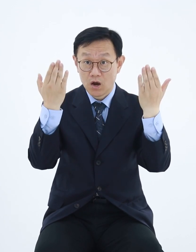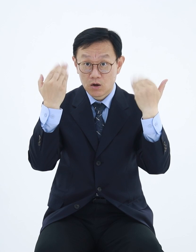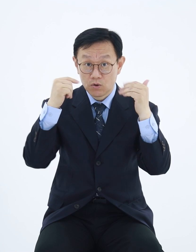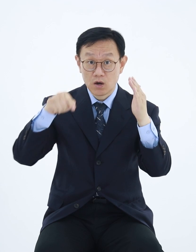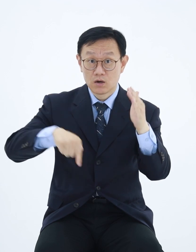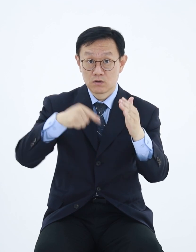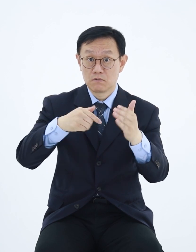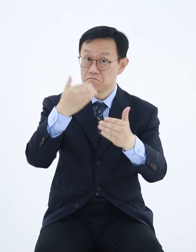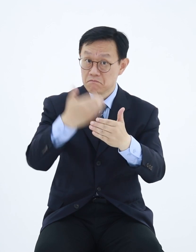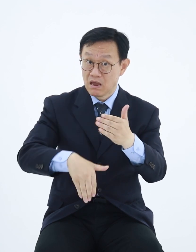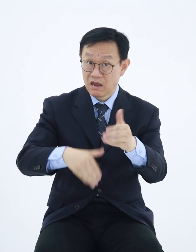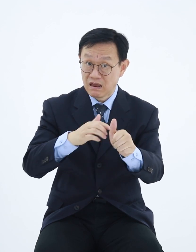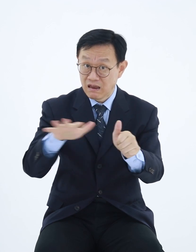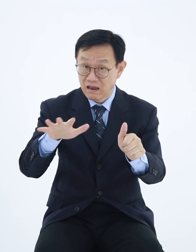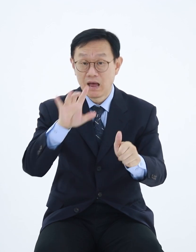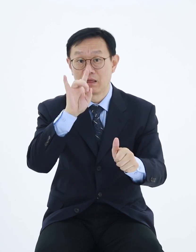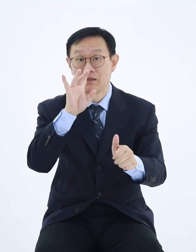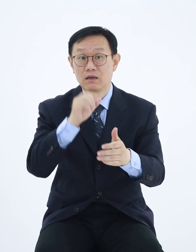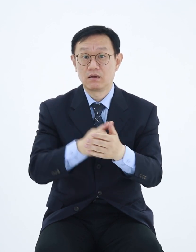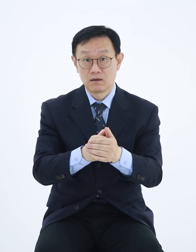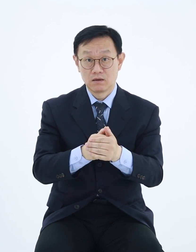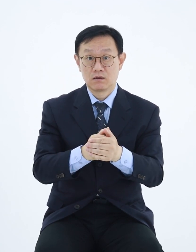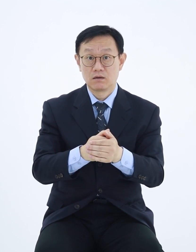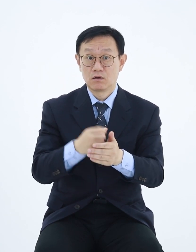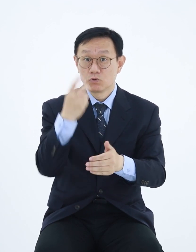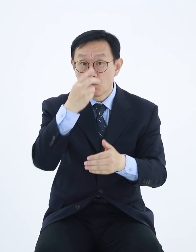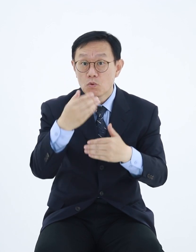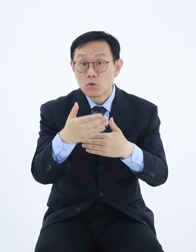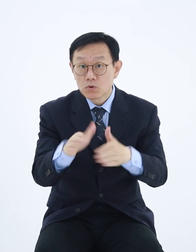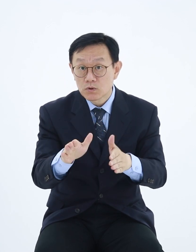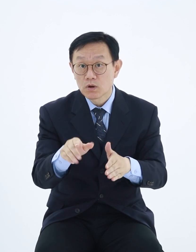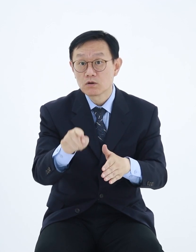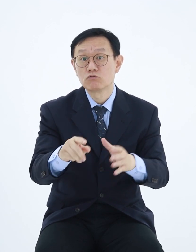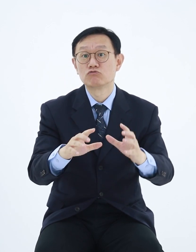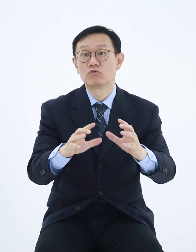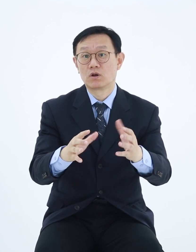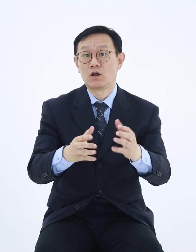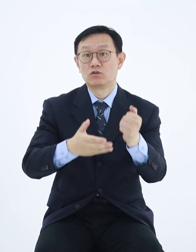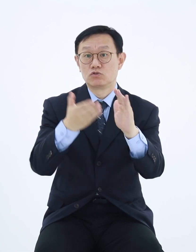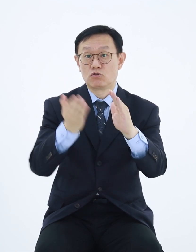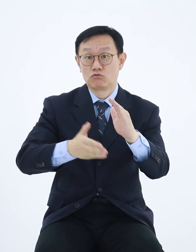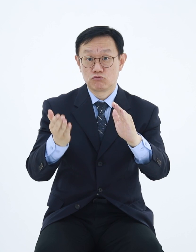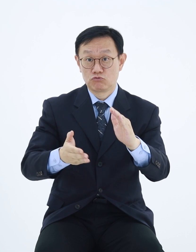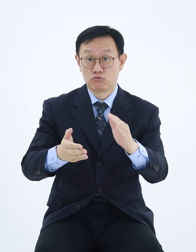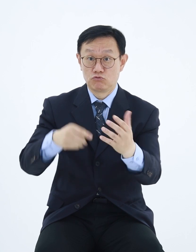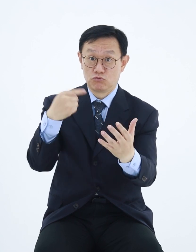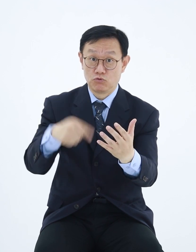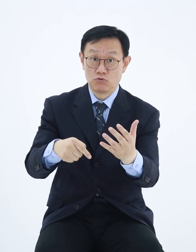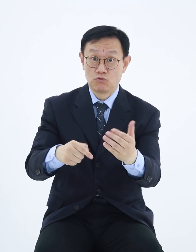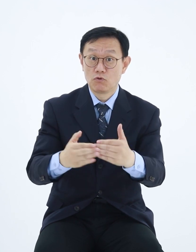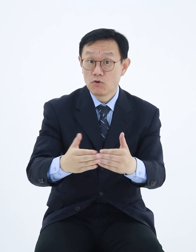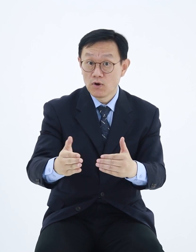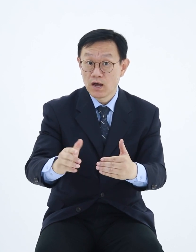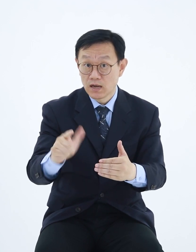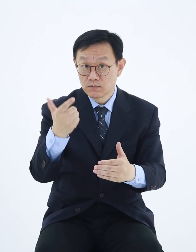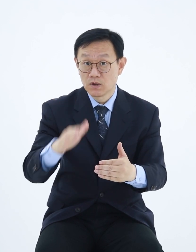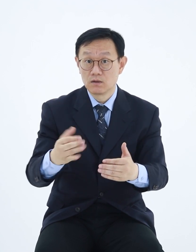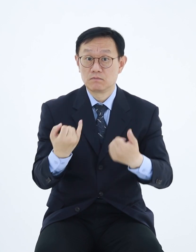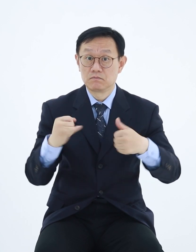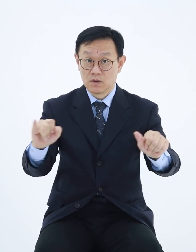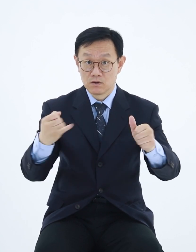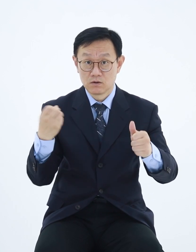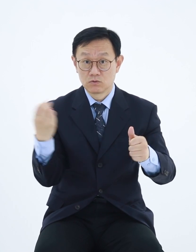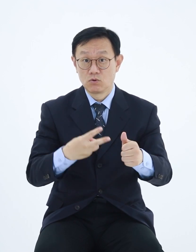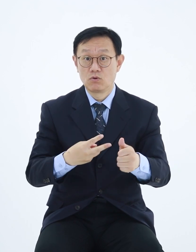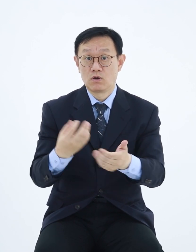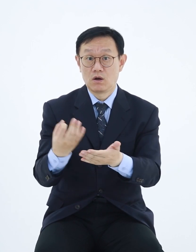배제되지 않아야 합니다. 초등 돌봄교실은 해당 국가의 정규 교육과정은 아니지만 맞벌이,